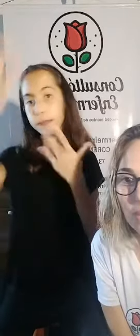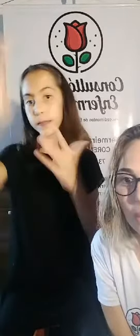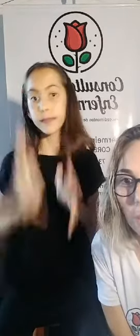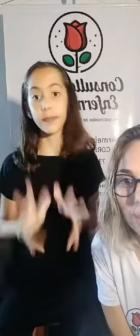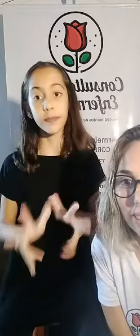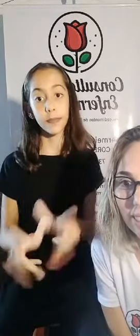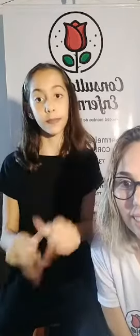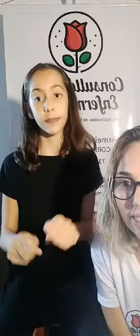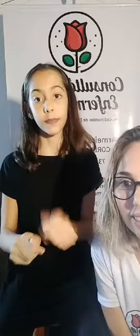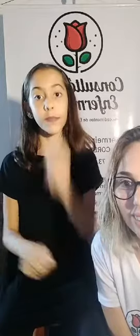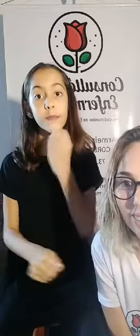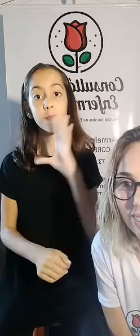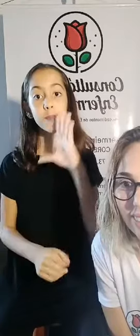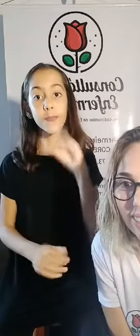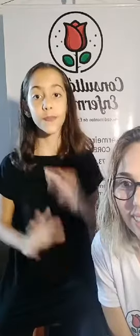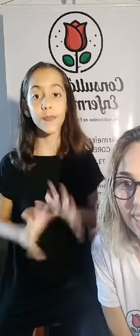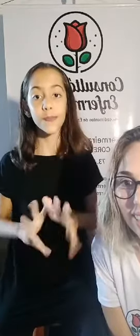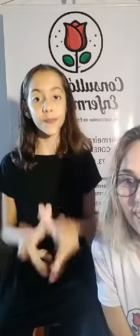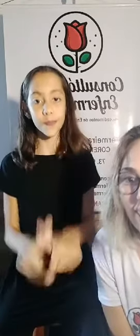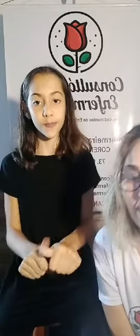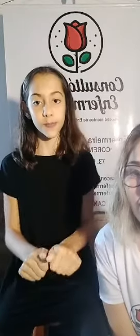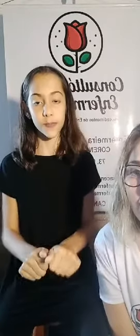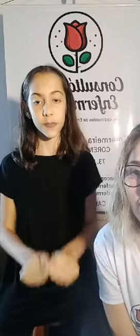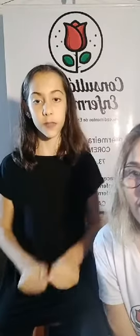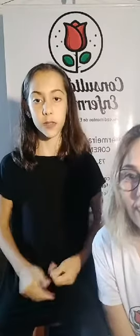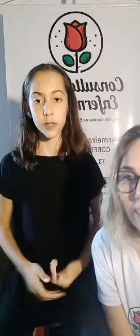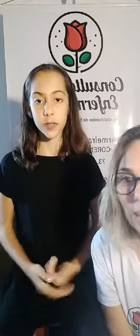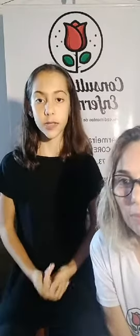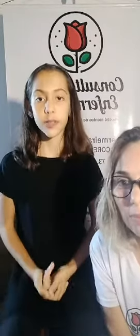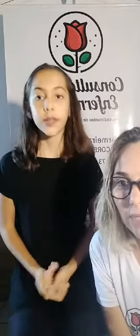nos acompanhando.